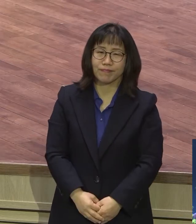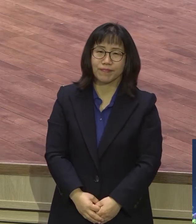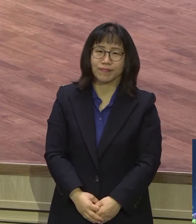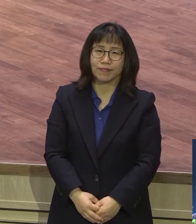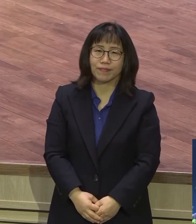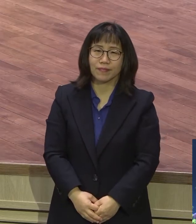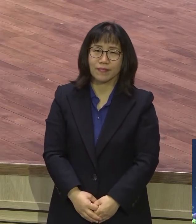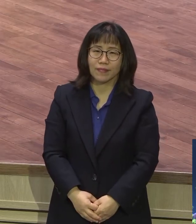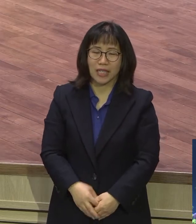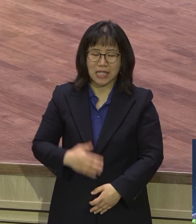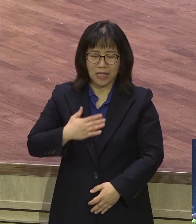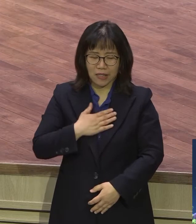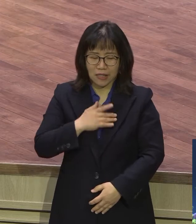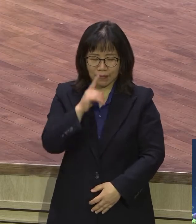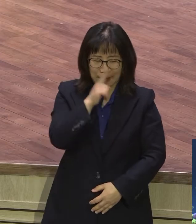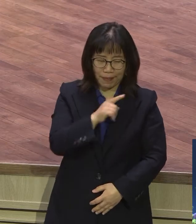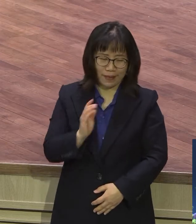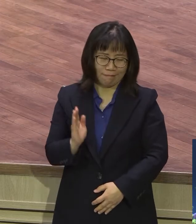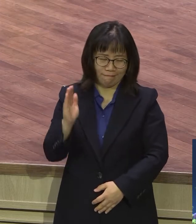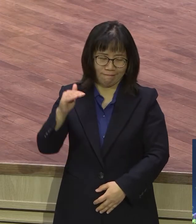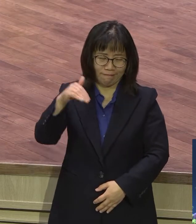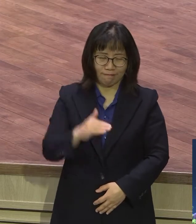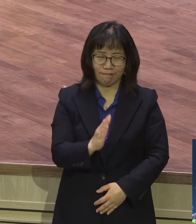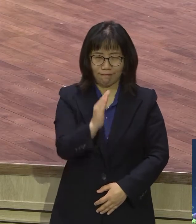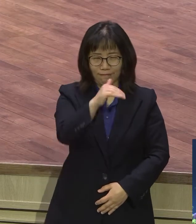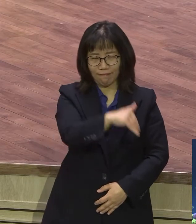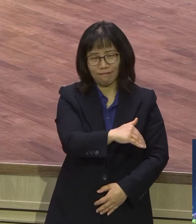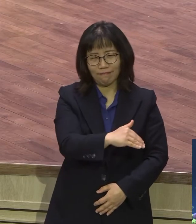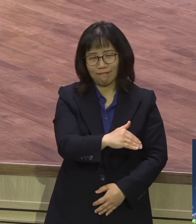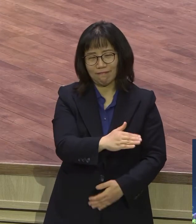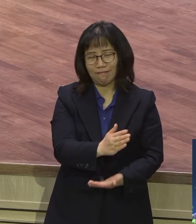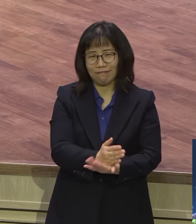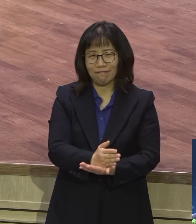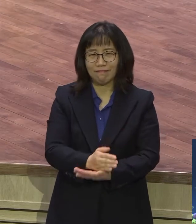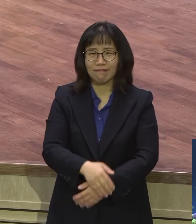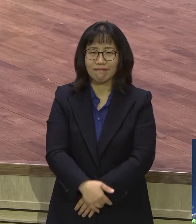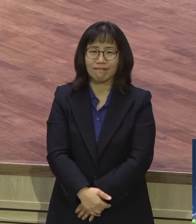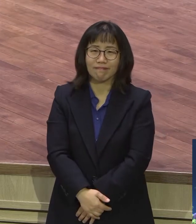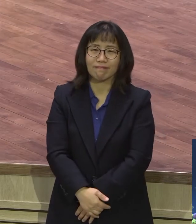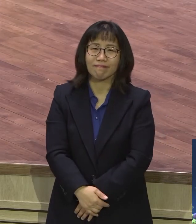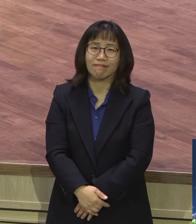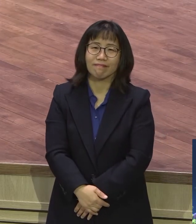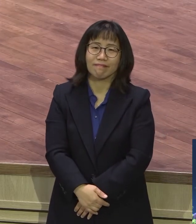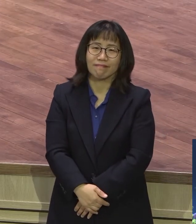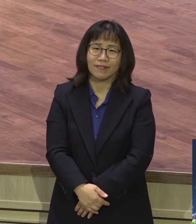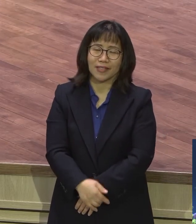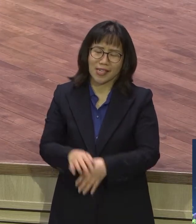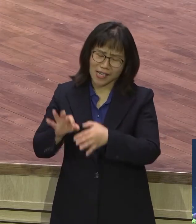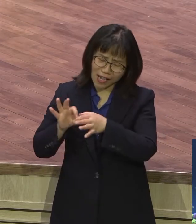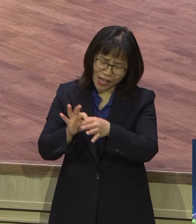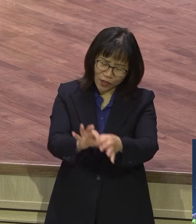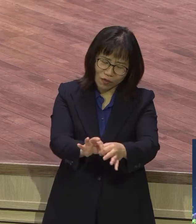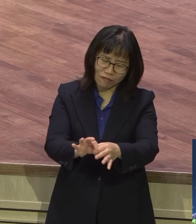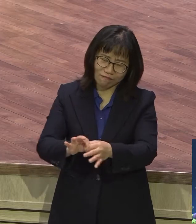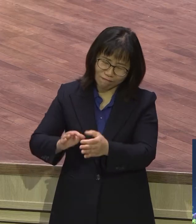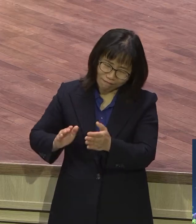노이됐다 포로됐다 속국됐다 왜 그 짓 합니까 올라가 올라가 올라가